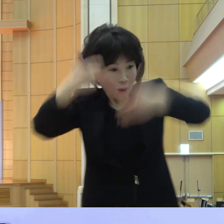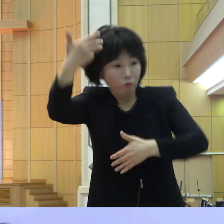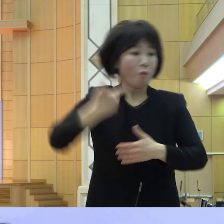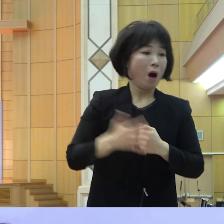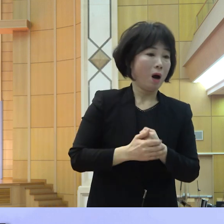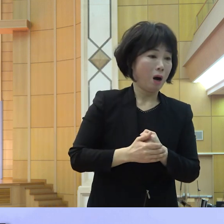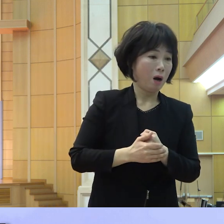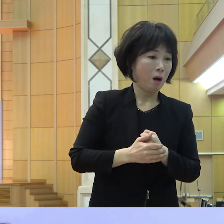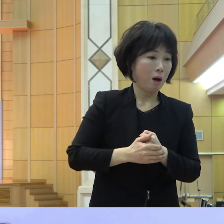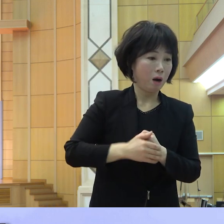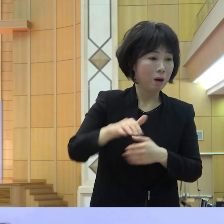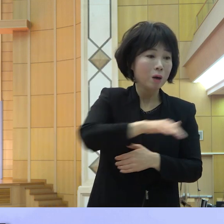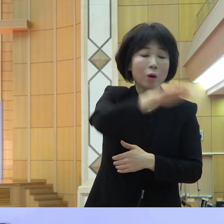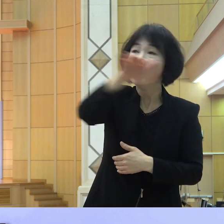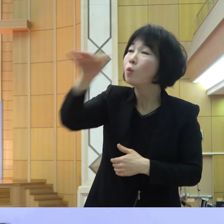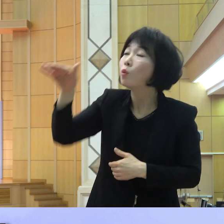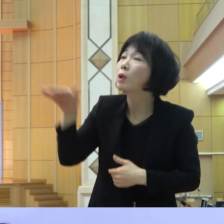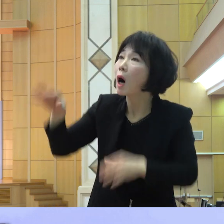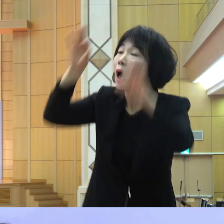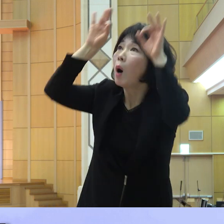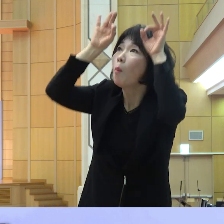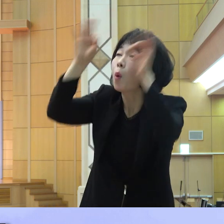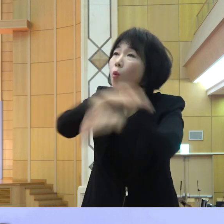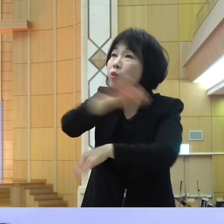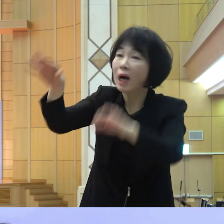우리들이 볼 수 있도록